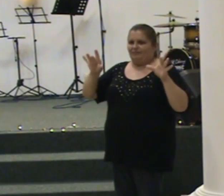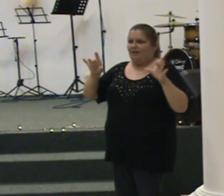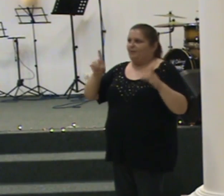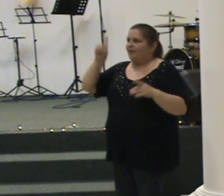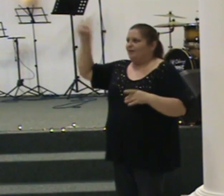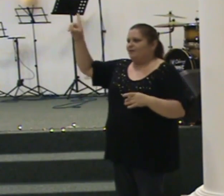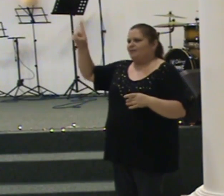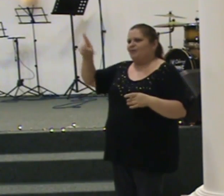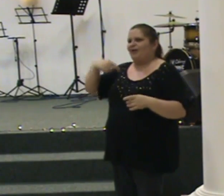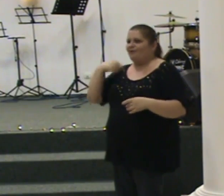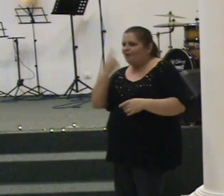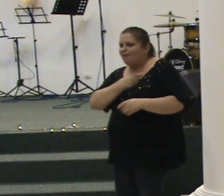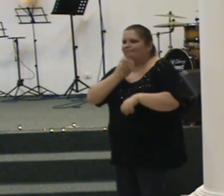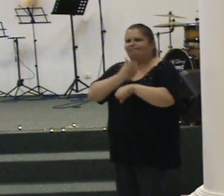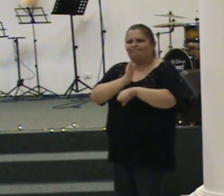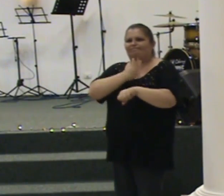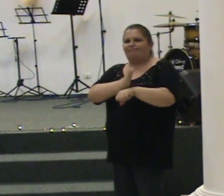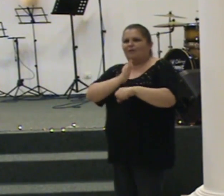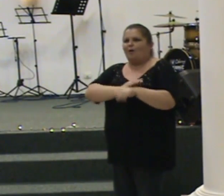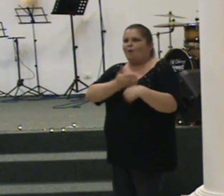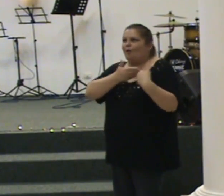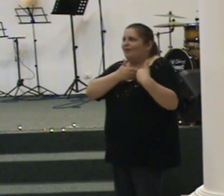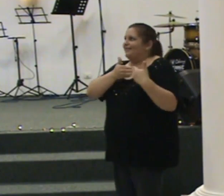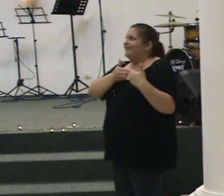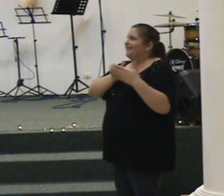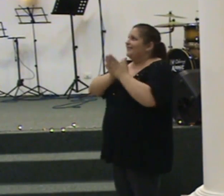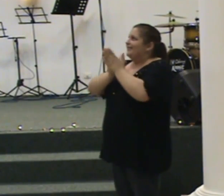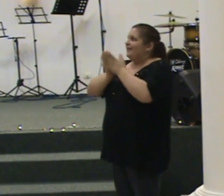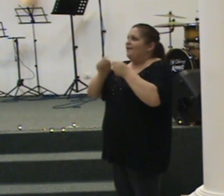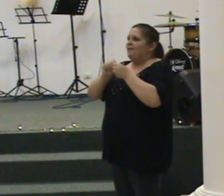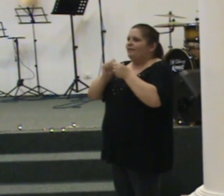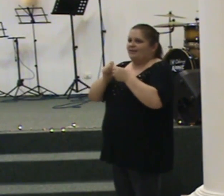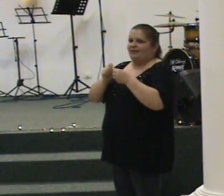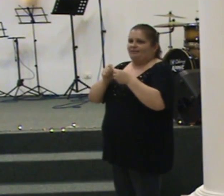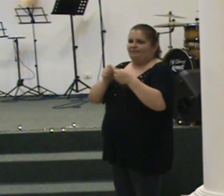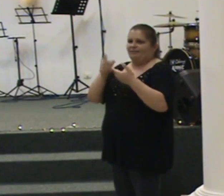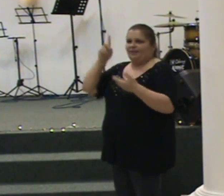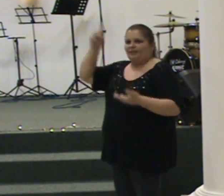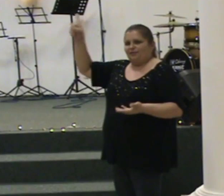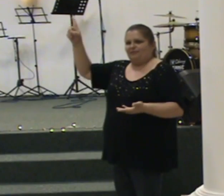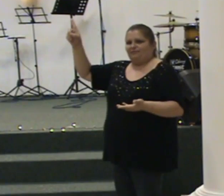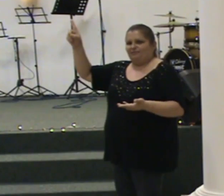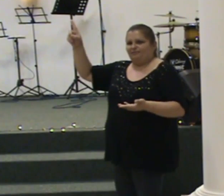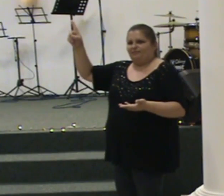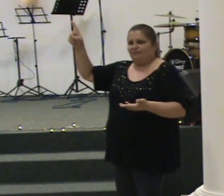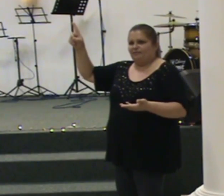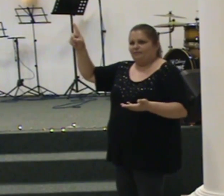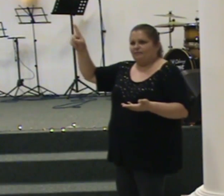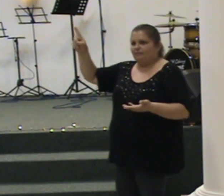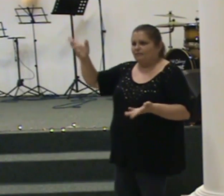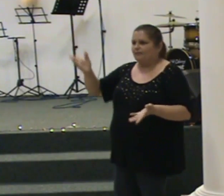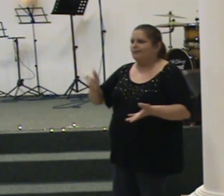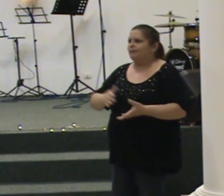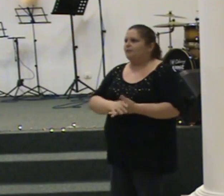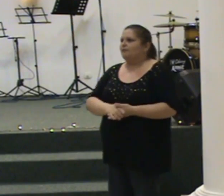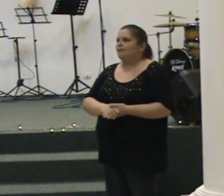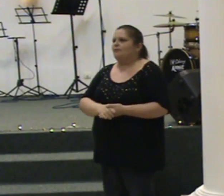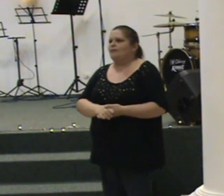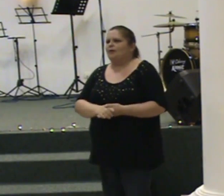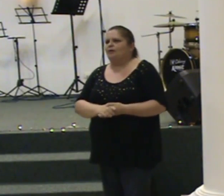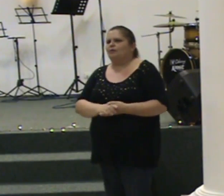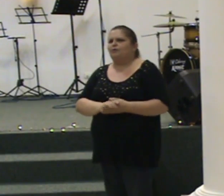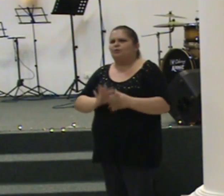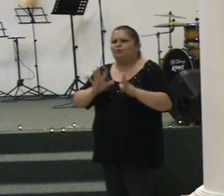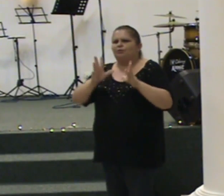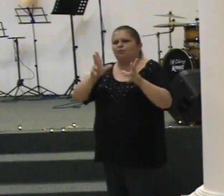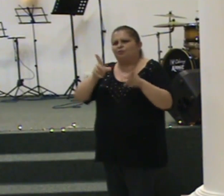capacitou, porque o coração foram colocado aos pés do Senhor, para que Ele desse aí ao professor, né, Renato, a